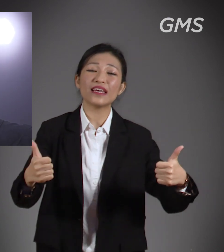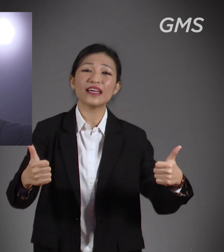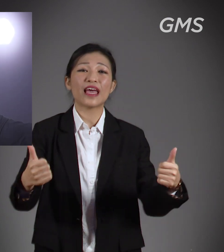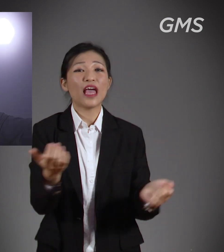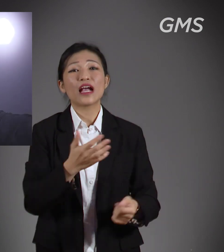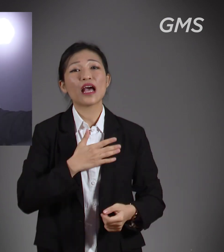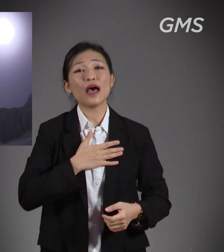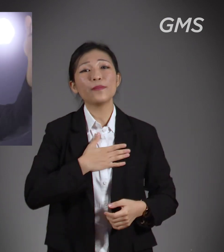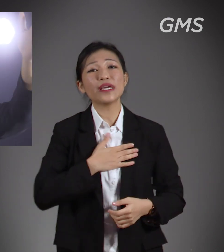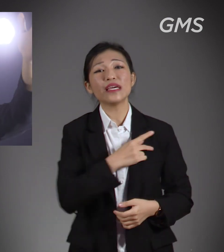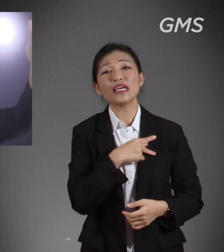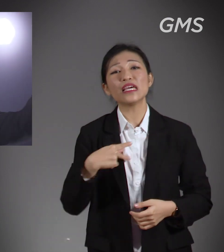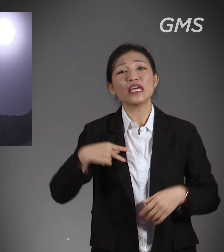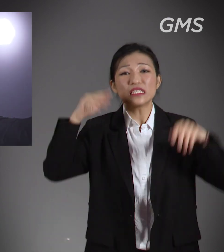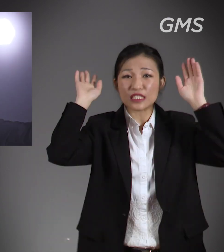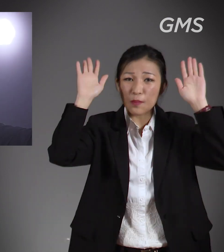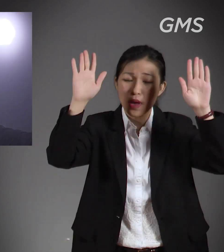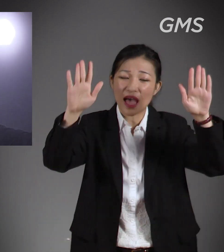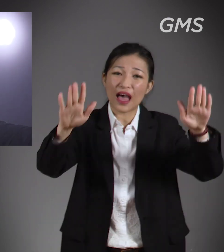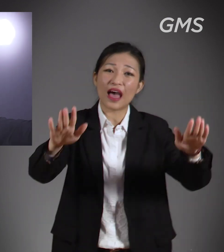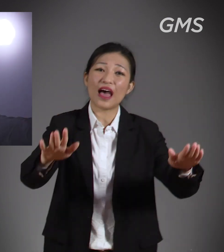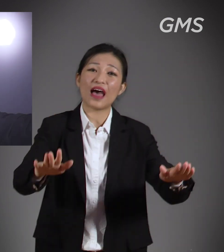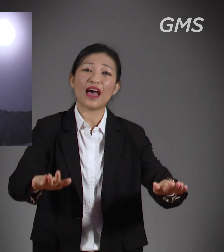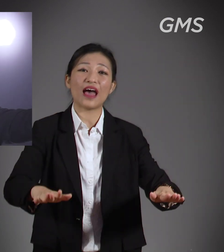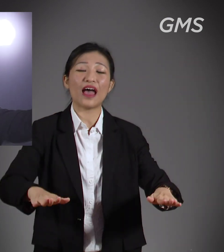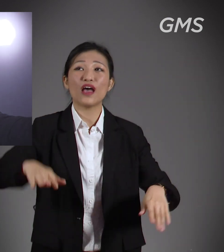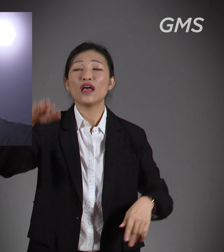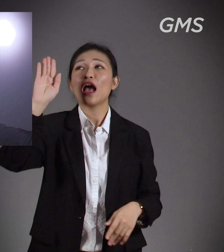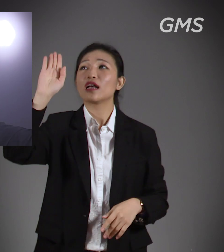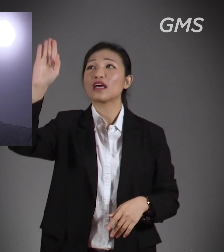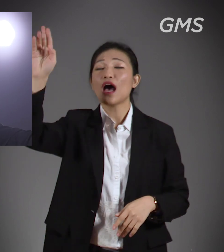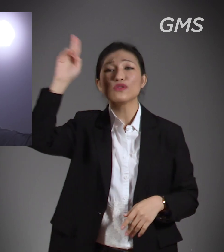menyembah Kau seumur hidup kami Tuhan.